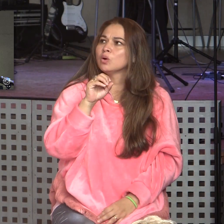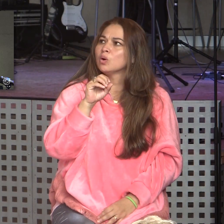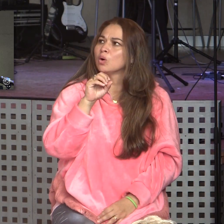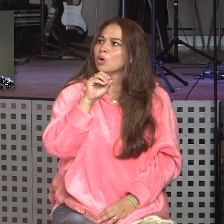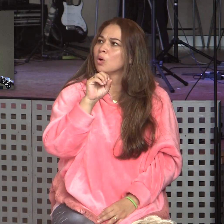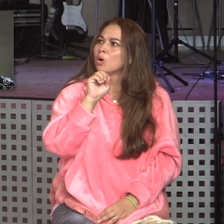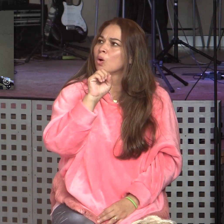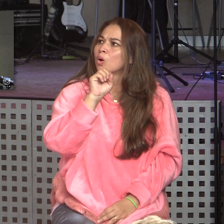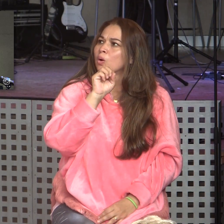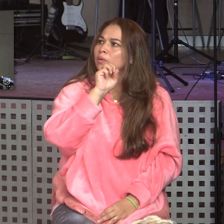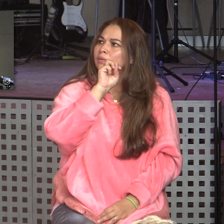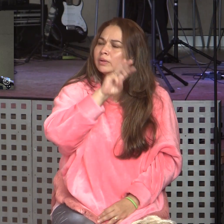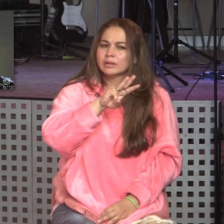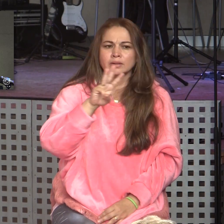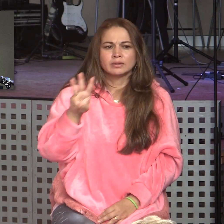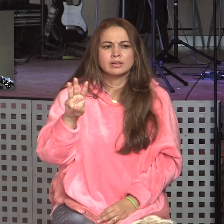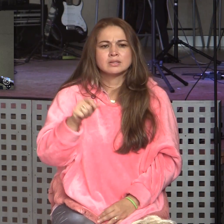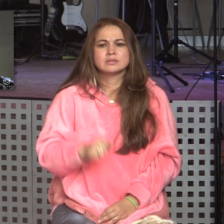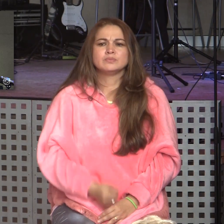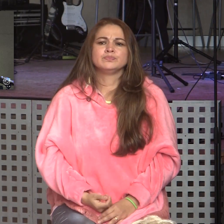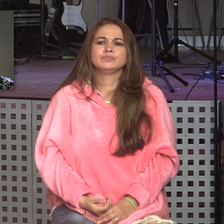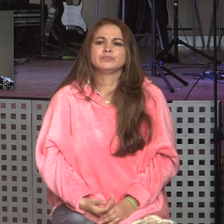y vivir.